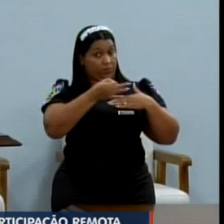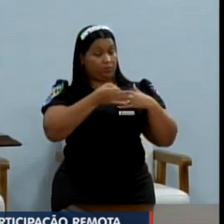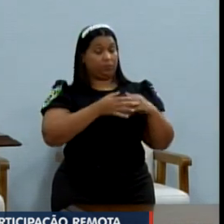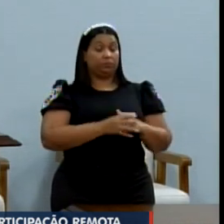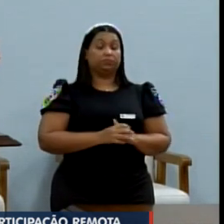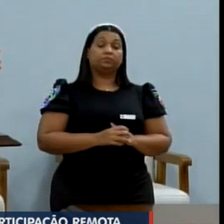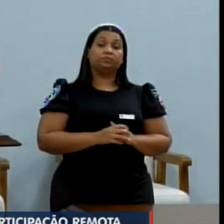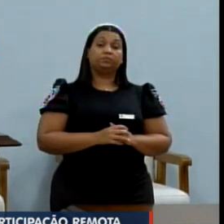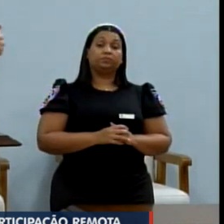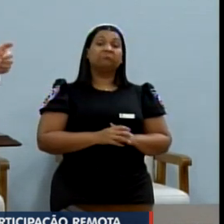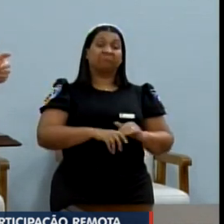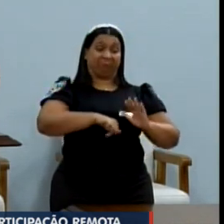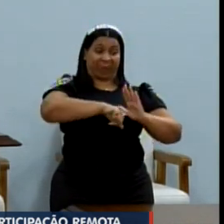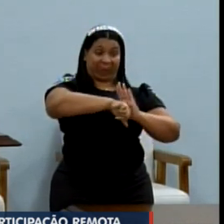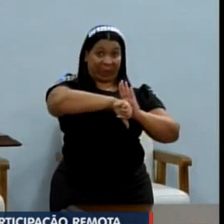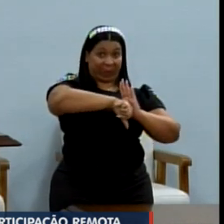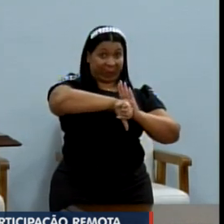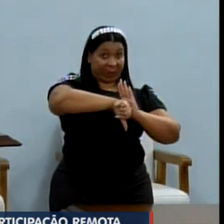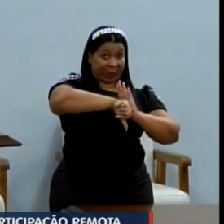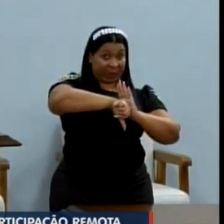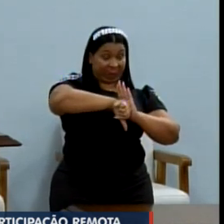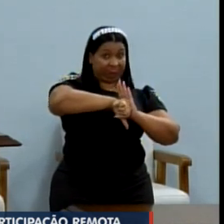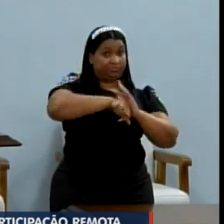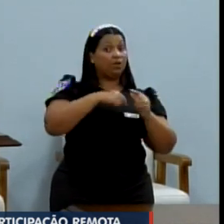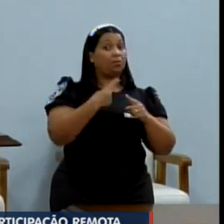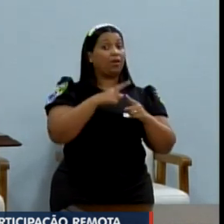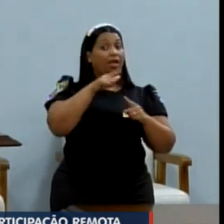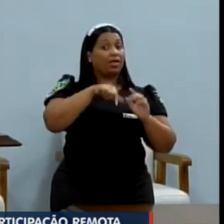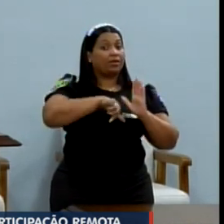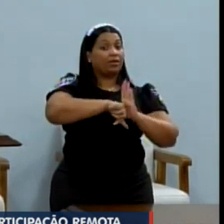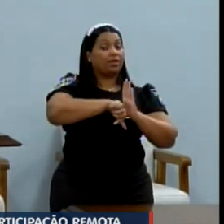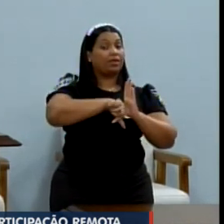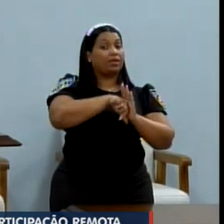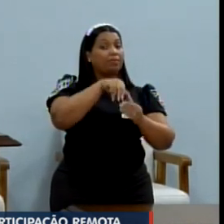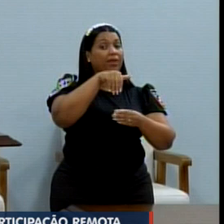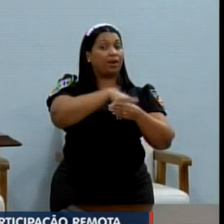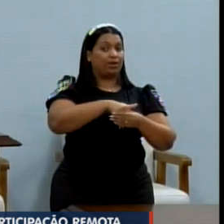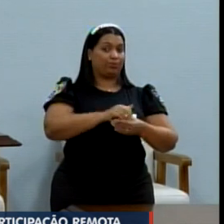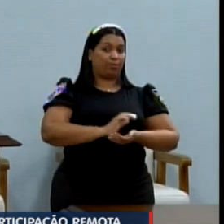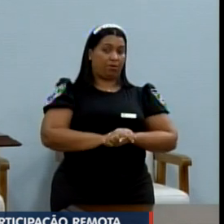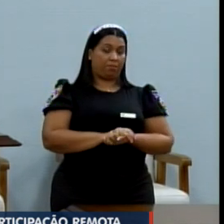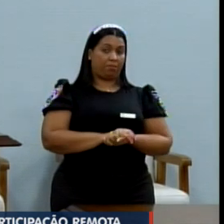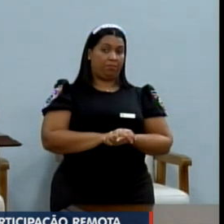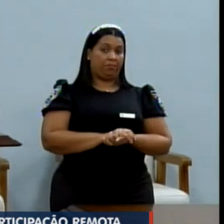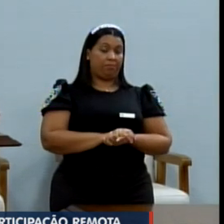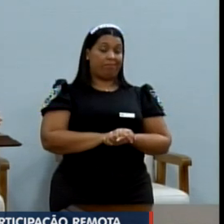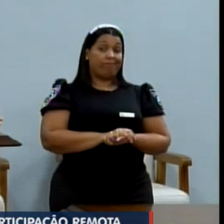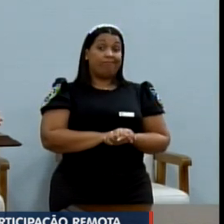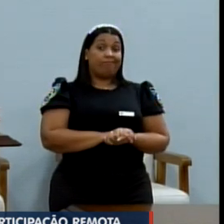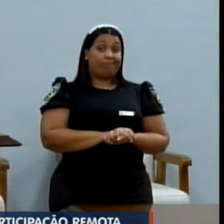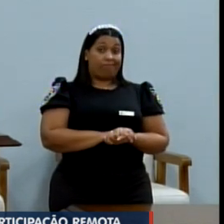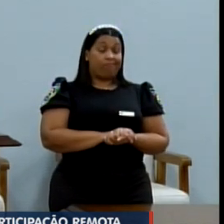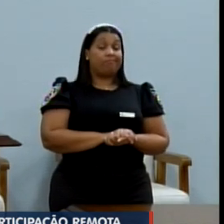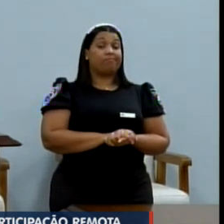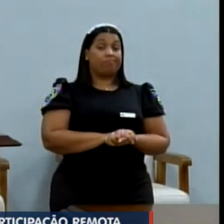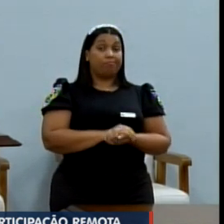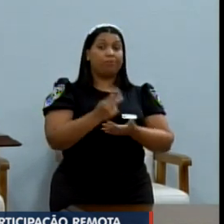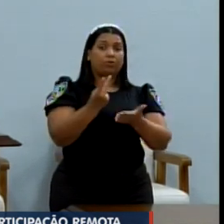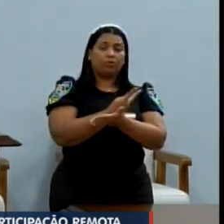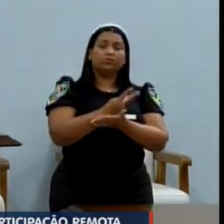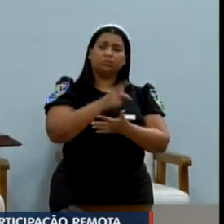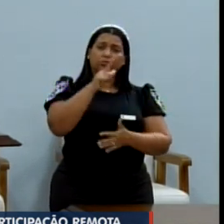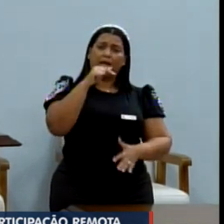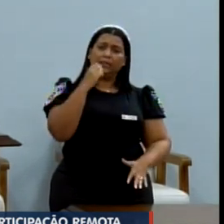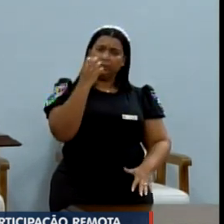opinião inosa porque comete crime eleitoral está acontecendo e isso é